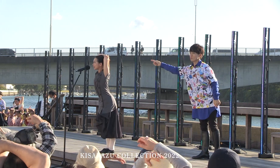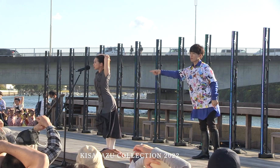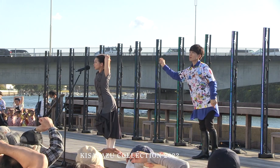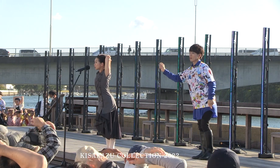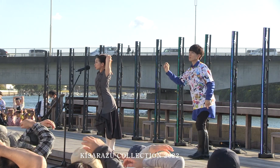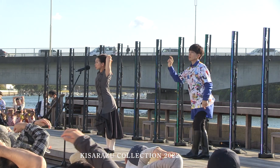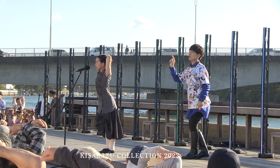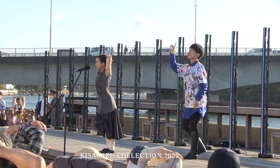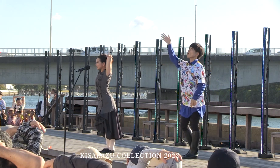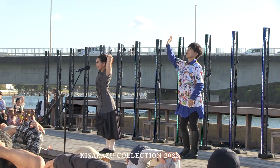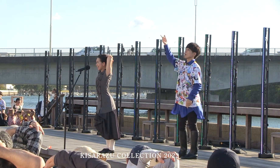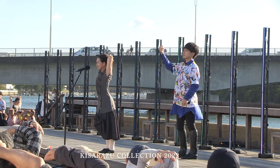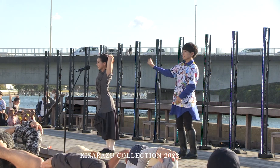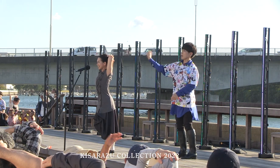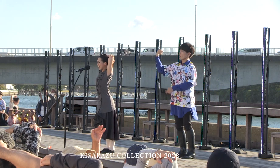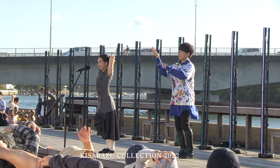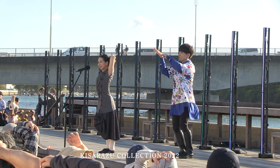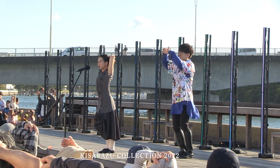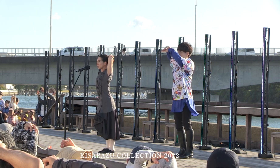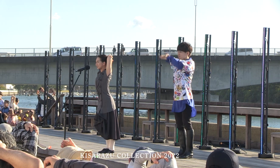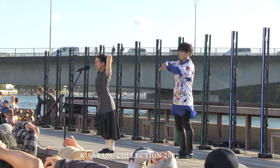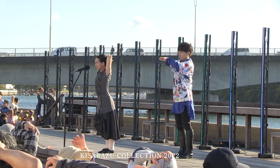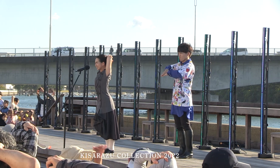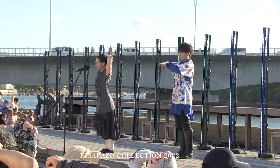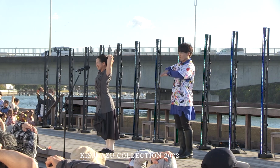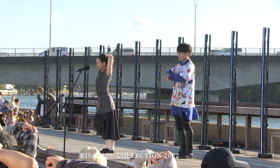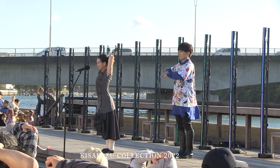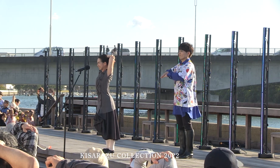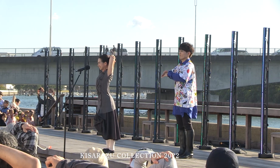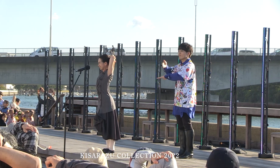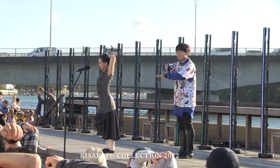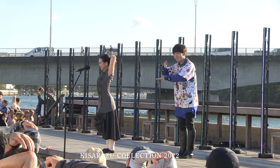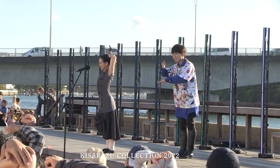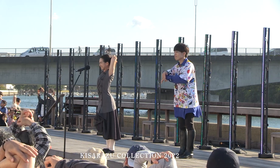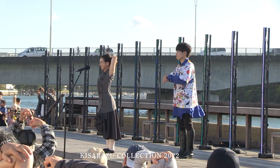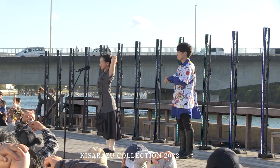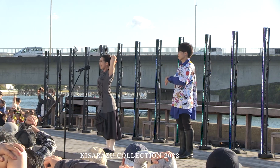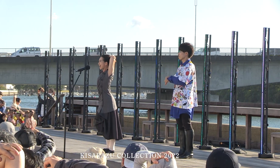上からぐーっと押して、ありがとうございます。